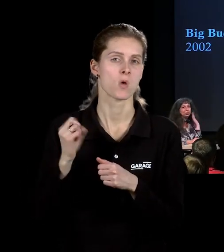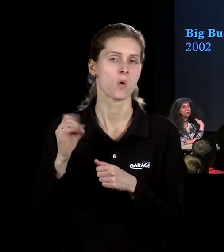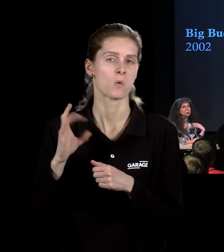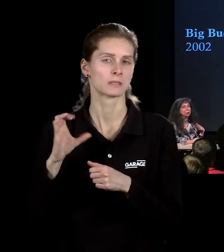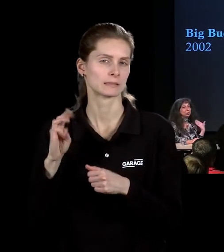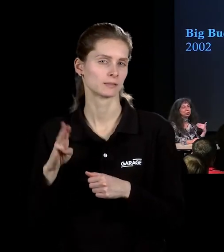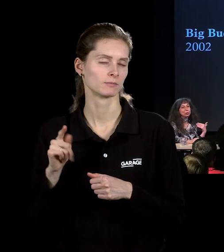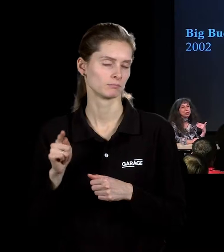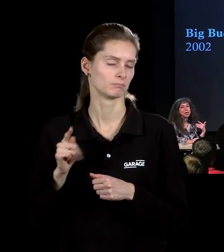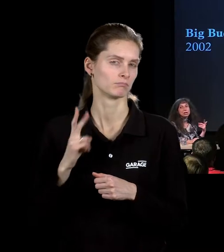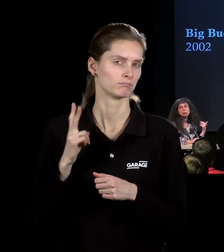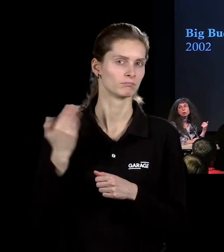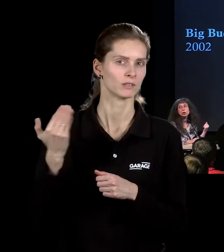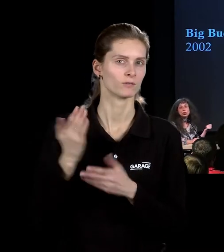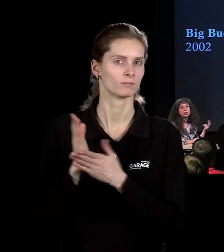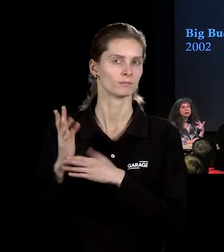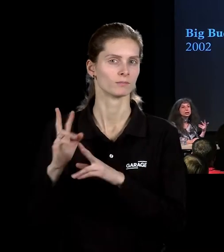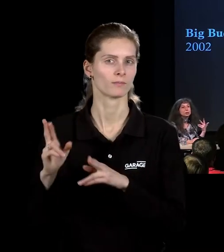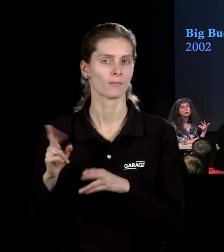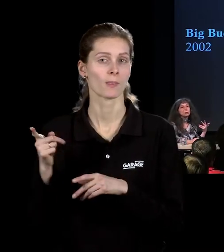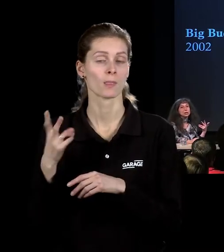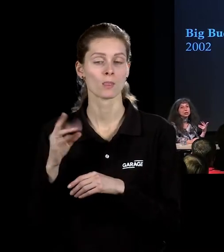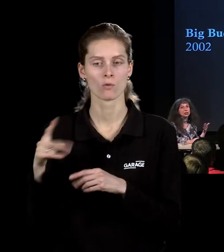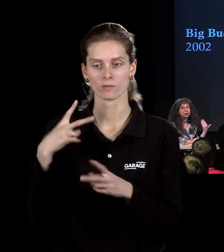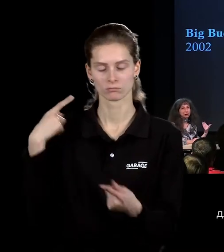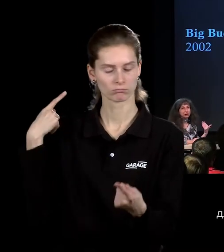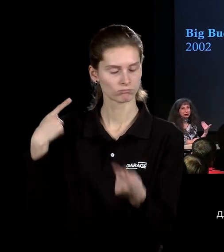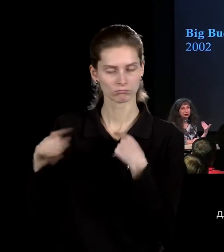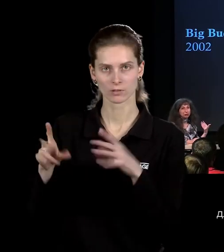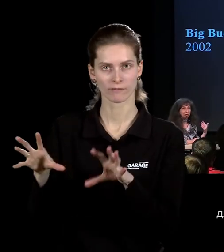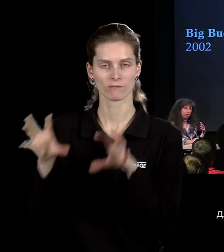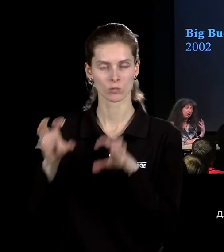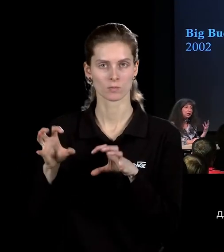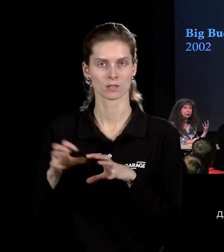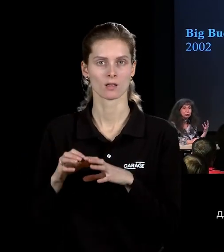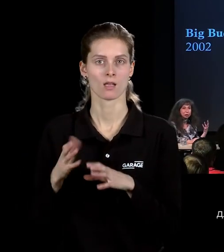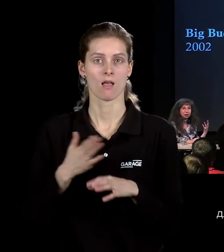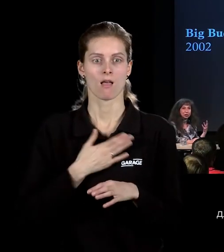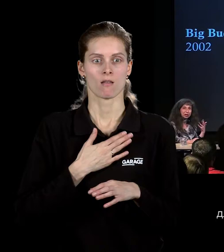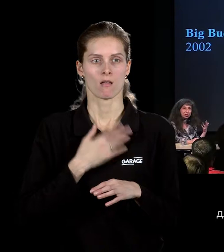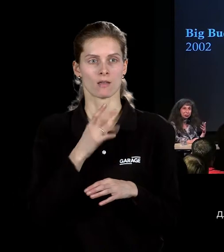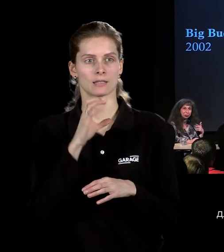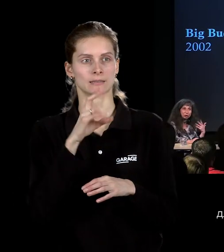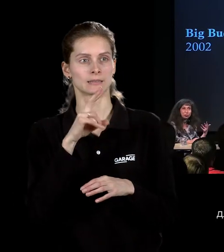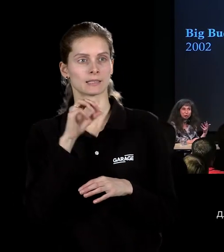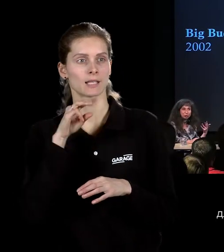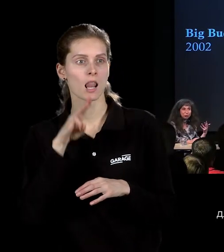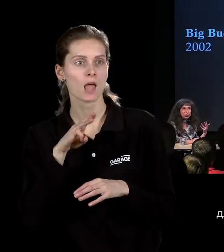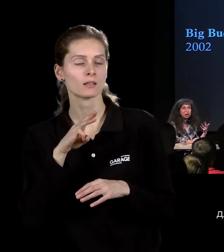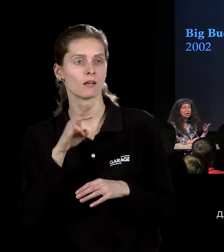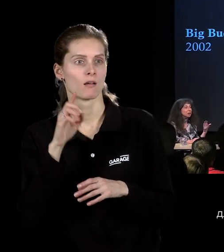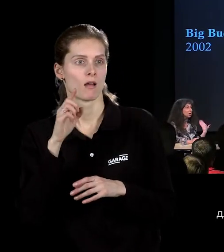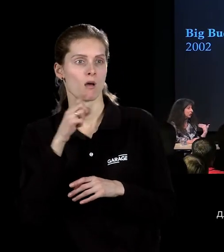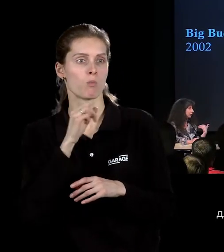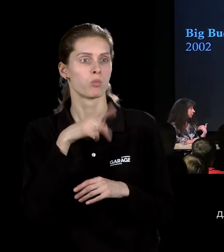сознательных, но при этом совершенно по-другому, работающая на контрасте двух восприятий. Для нас скелет Будды – это скелет Бога, это мертвый